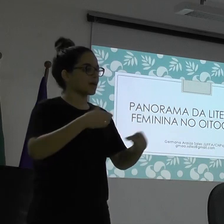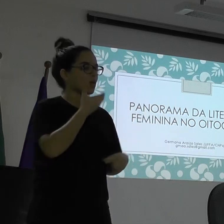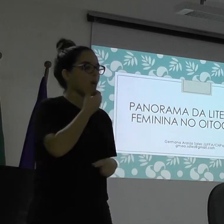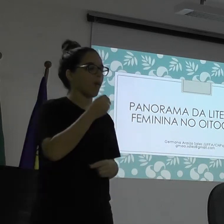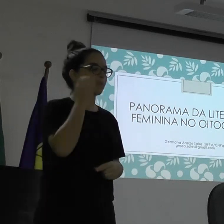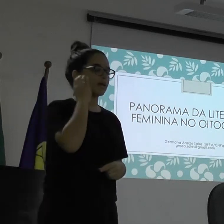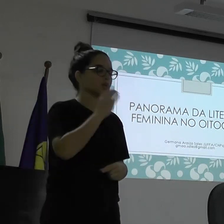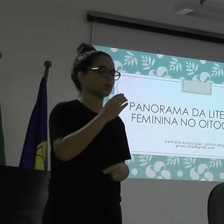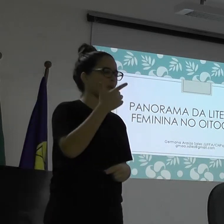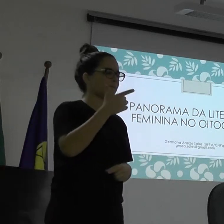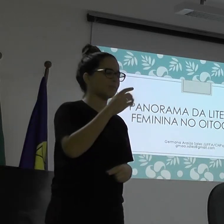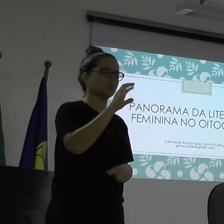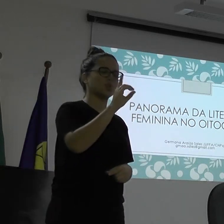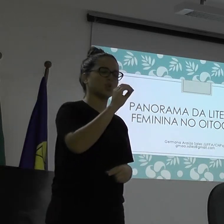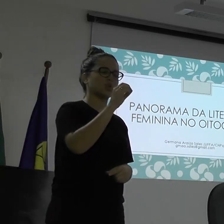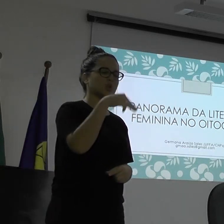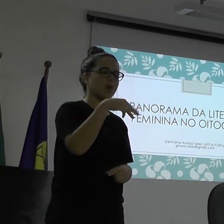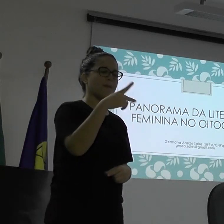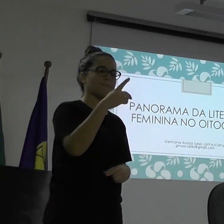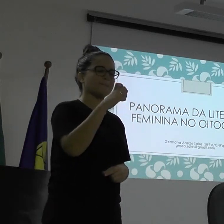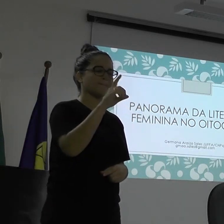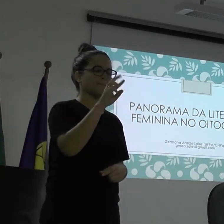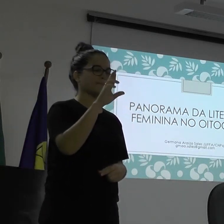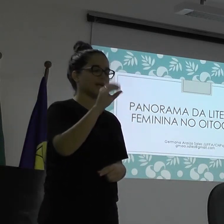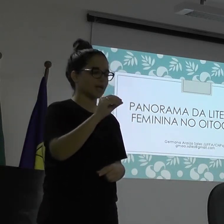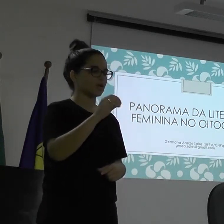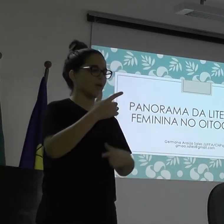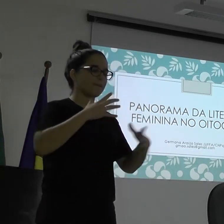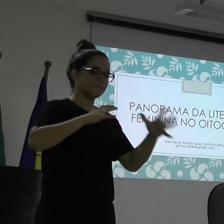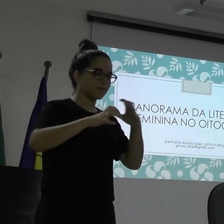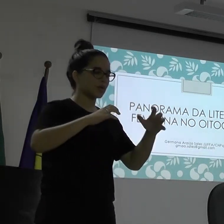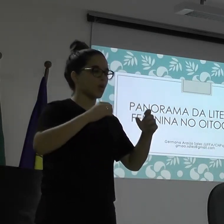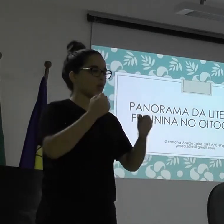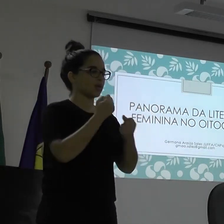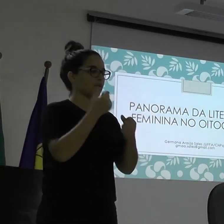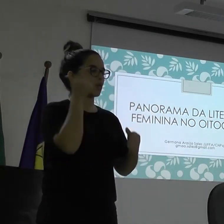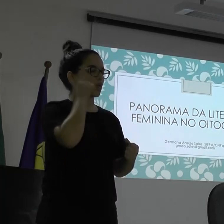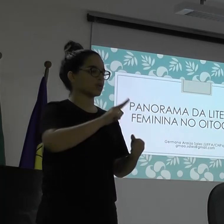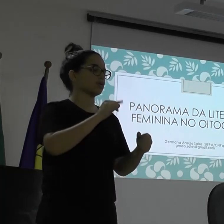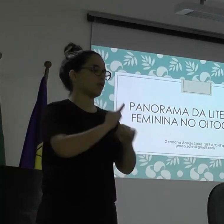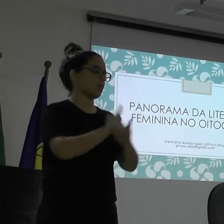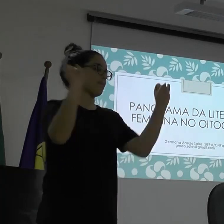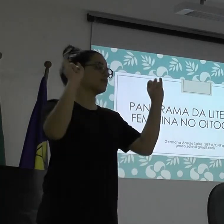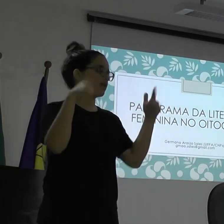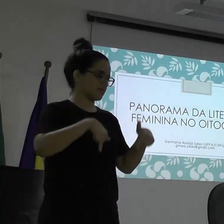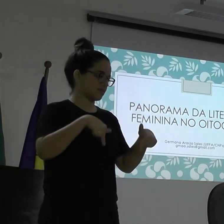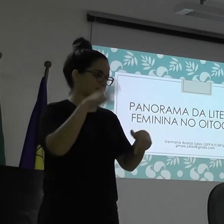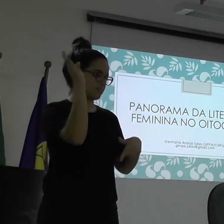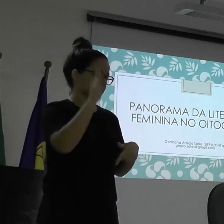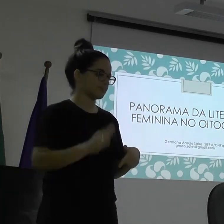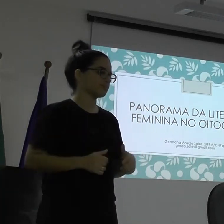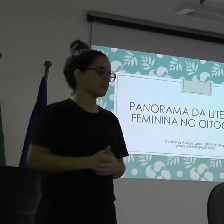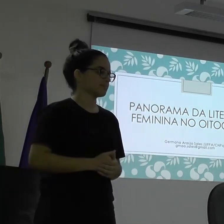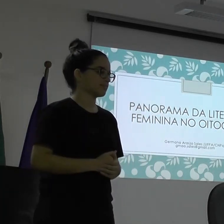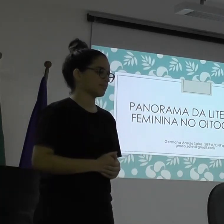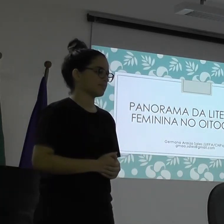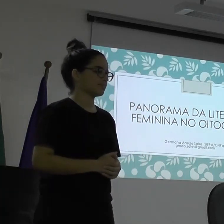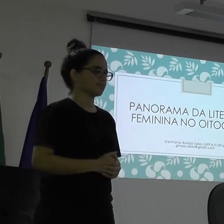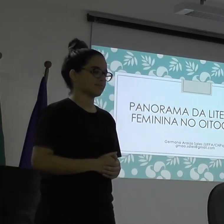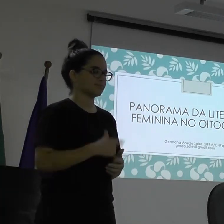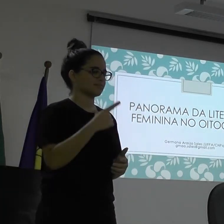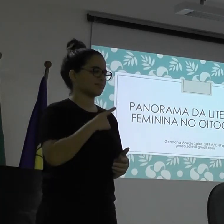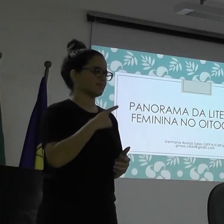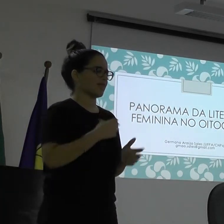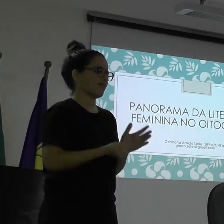resolveu dizer, vamos ficar independentes, né? Tudo muito por acaso, mas tudo muito... assim, que nem as coisas aconteciam, né?